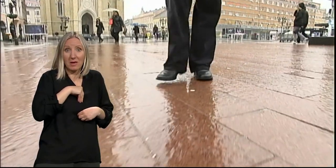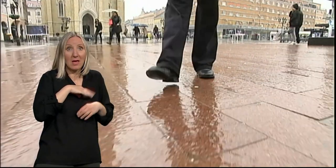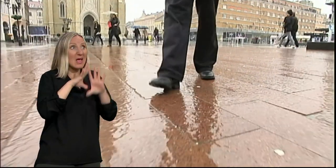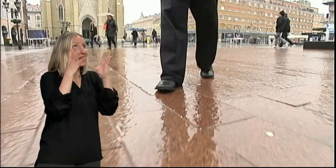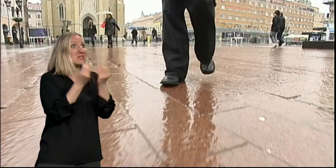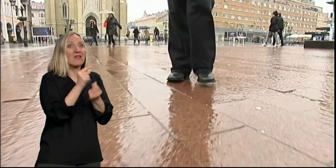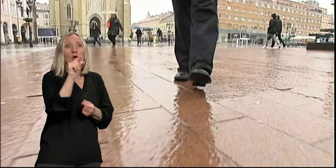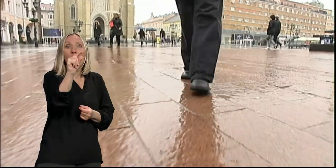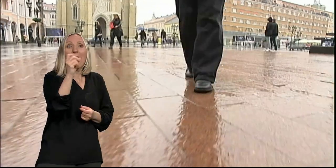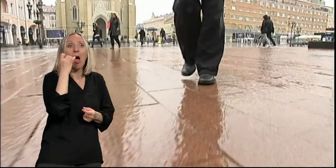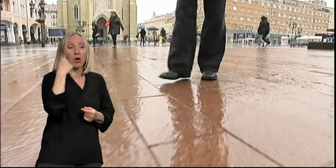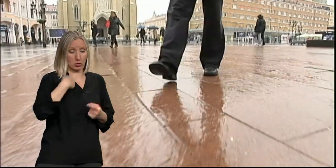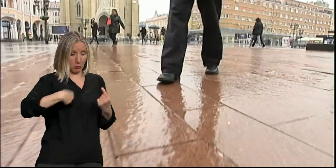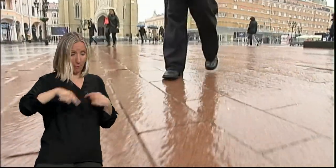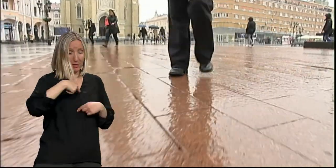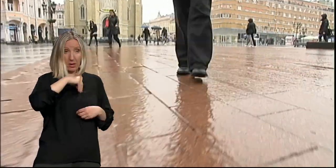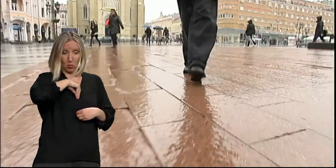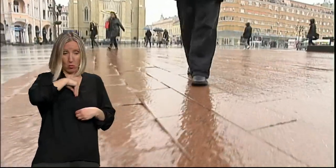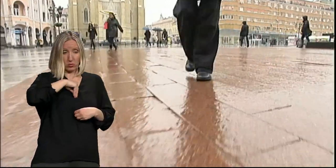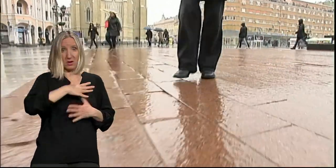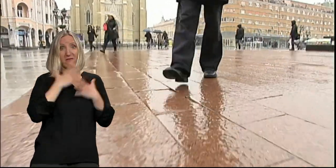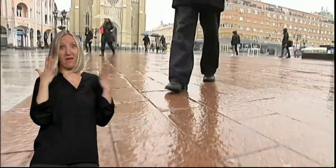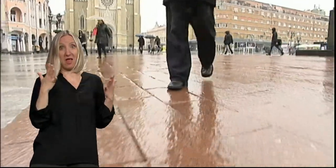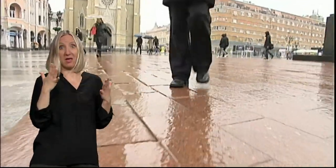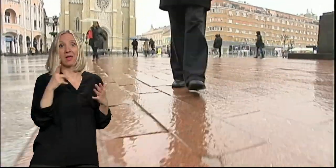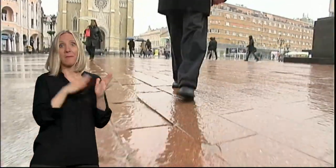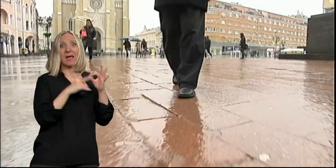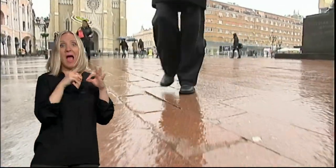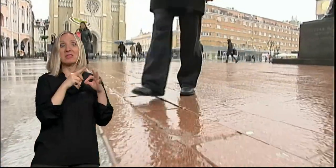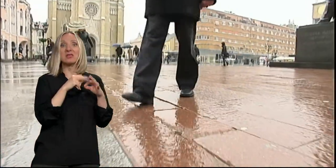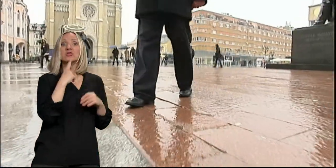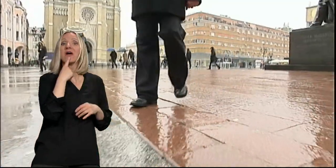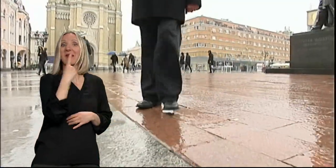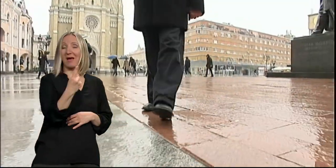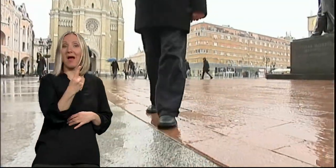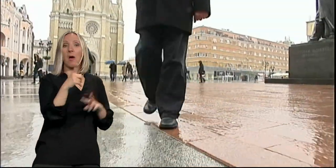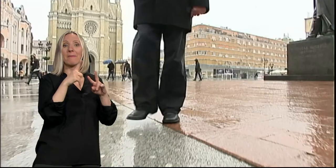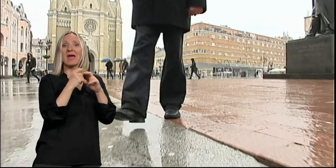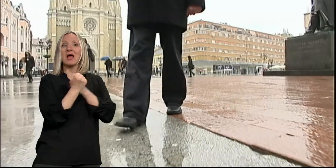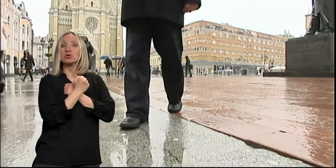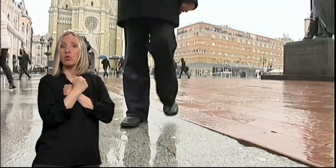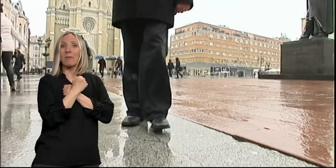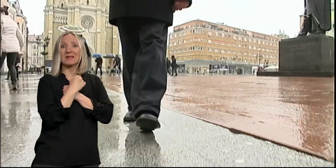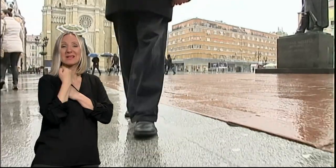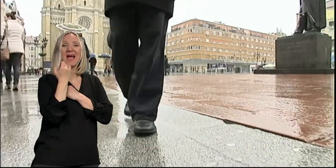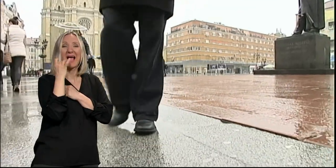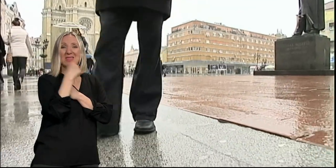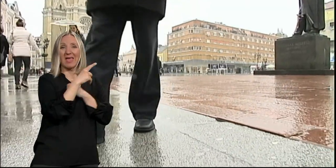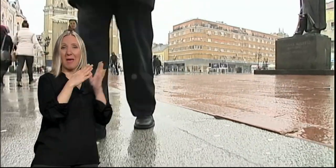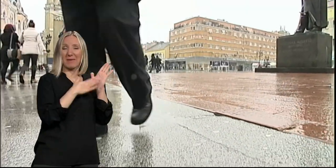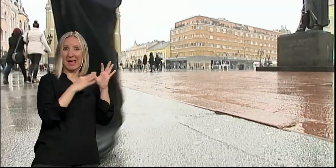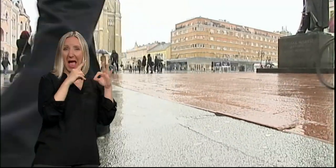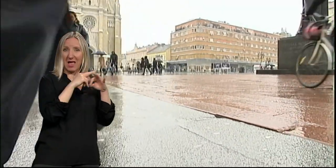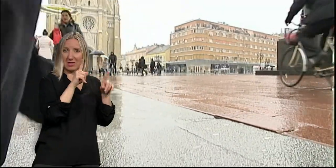veliki. Ove reči izgovorio jednog dana Mika Antić pred Perom Zubcem, koji je nakon Antićeve smrti za